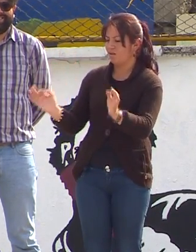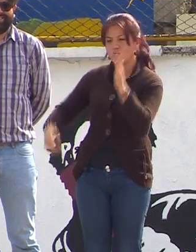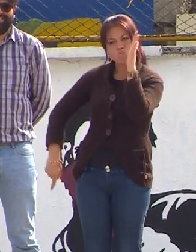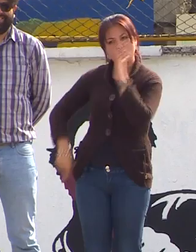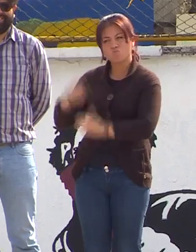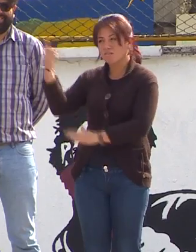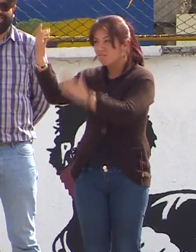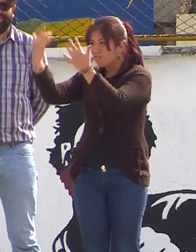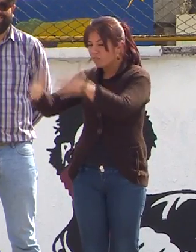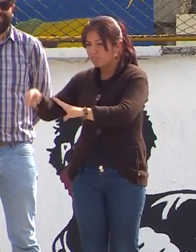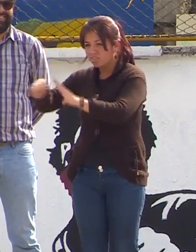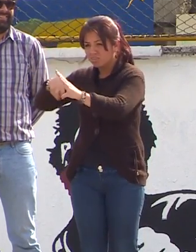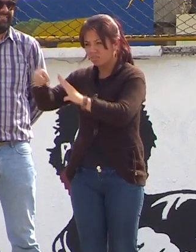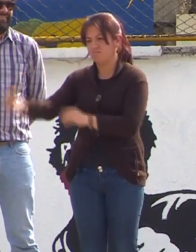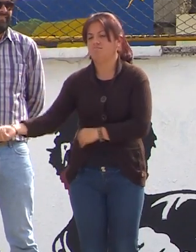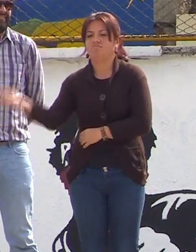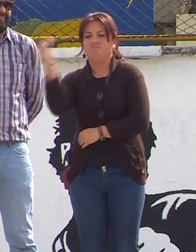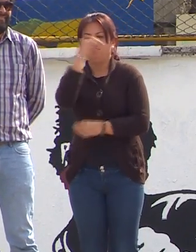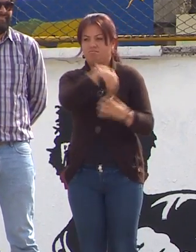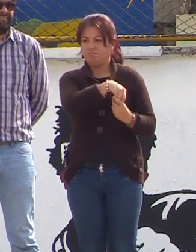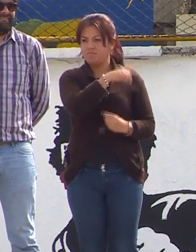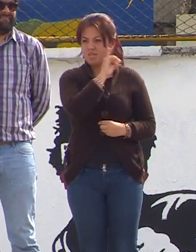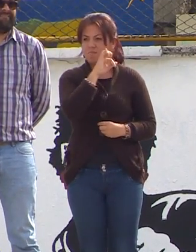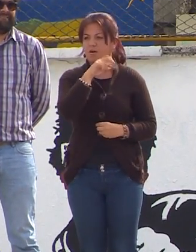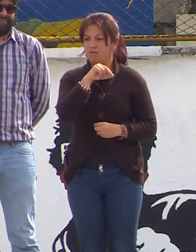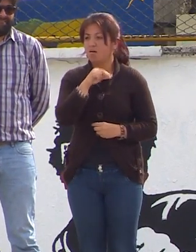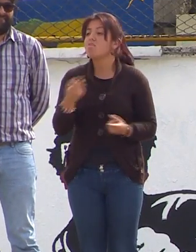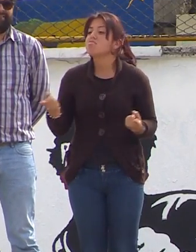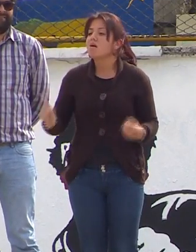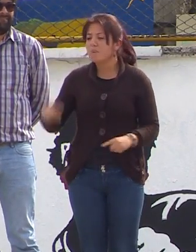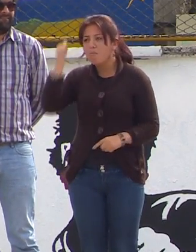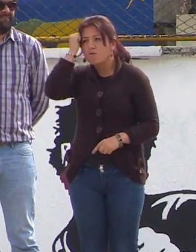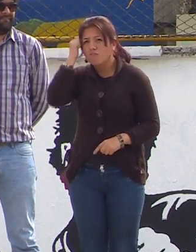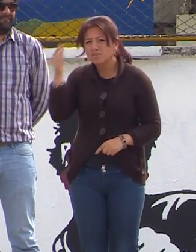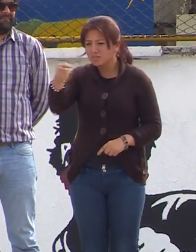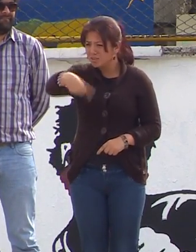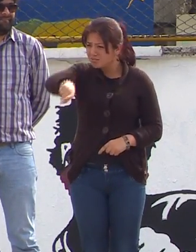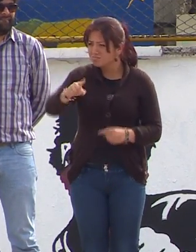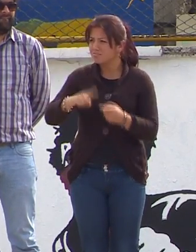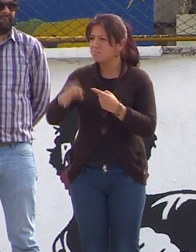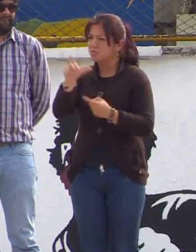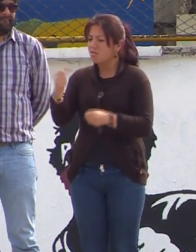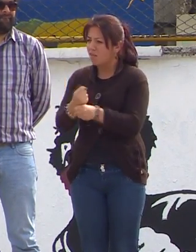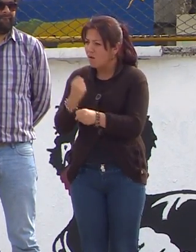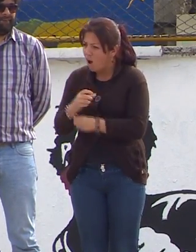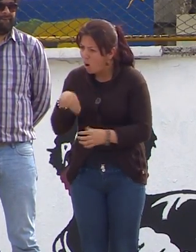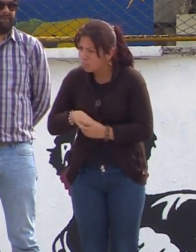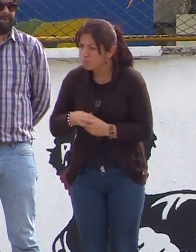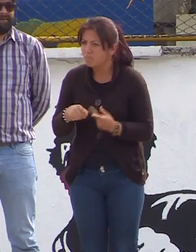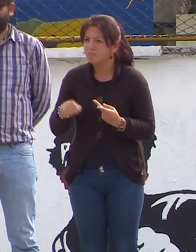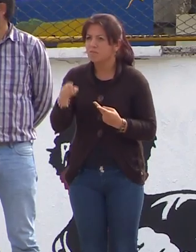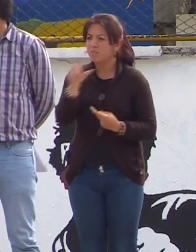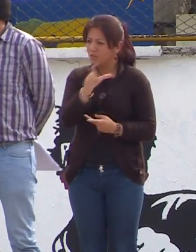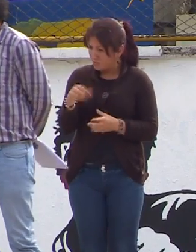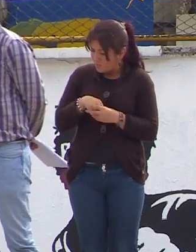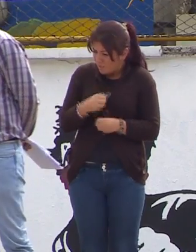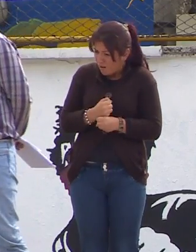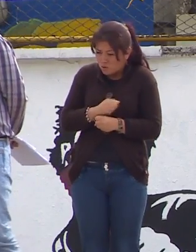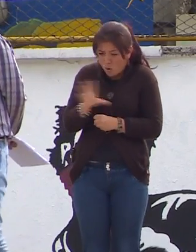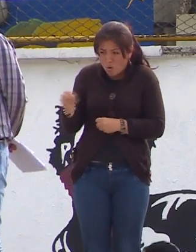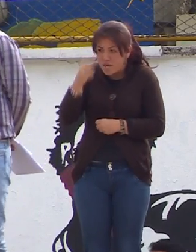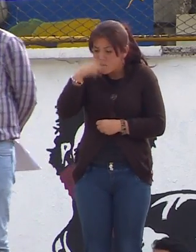también los hijos de nuestros profesores, de nuestros funcionarios, de nuestros